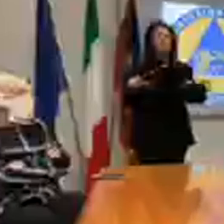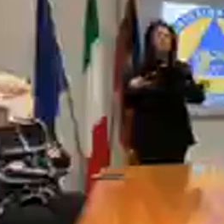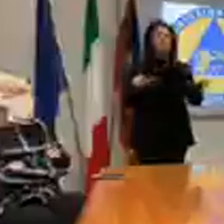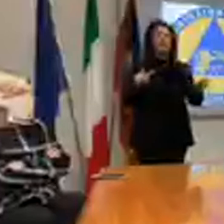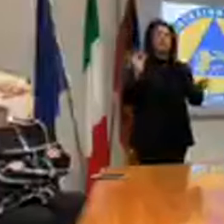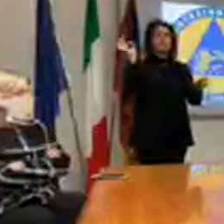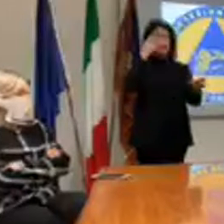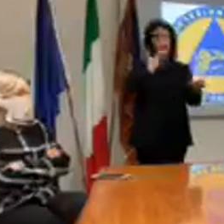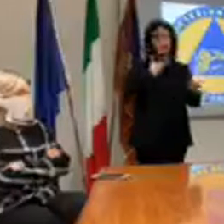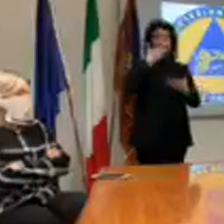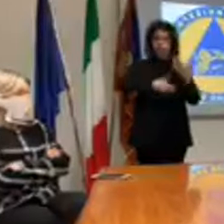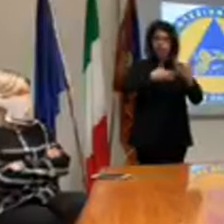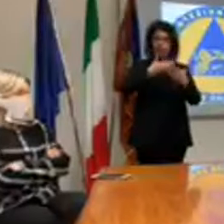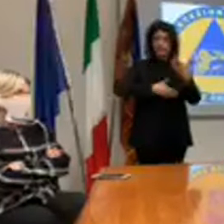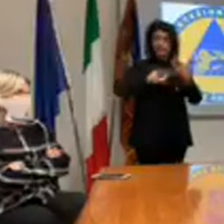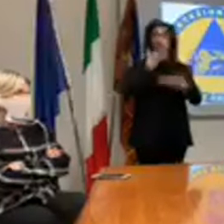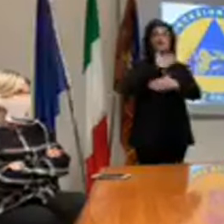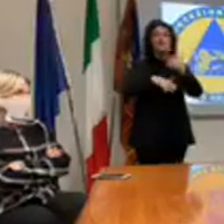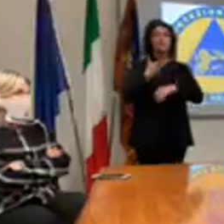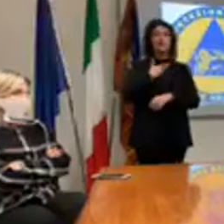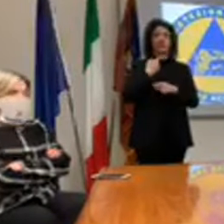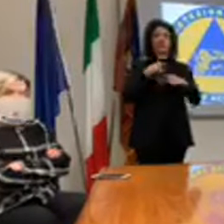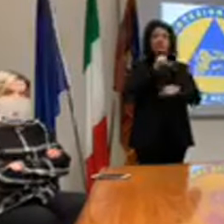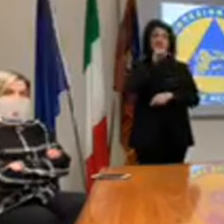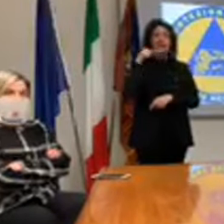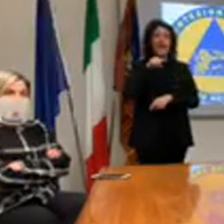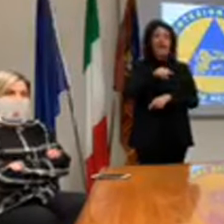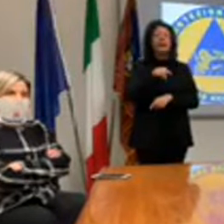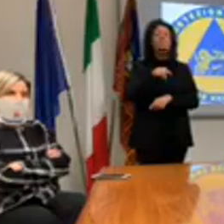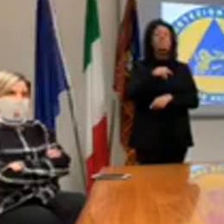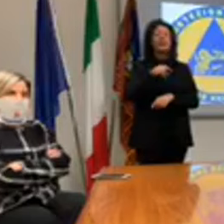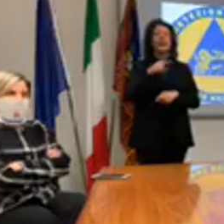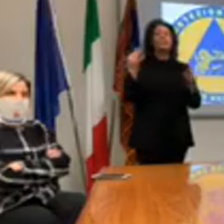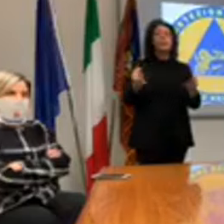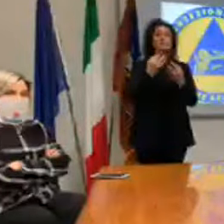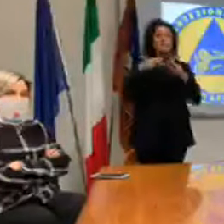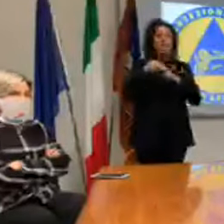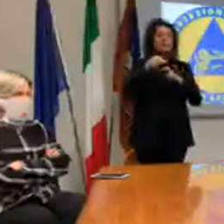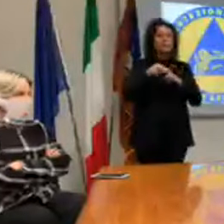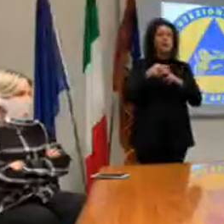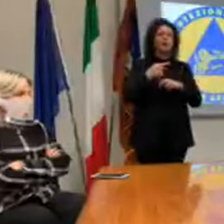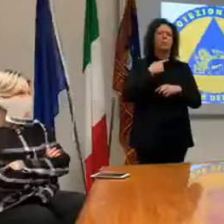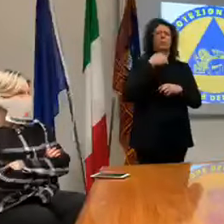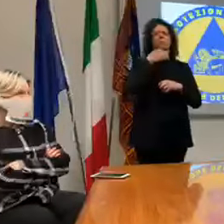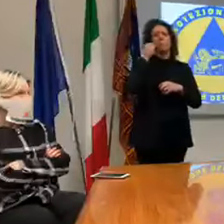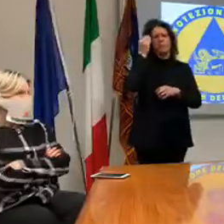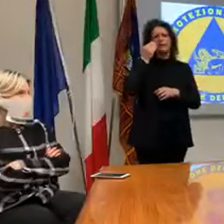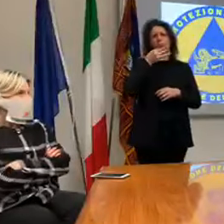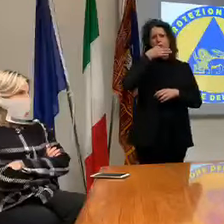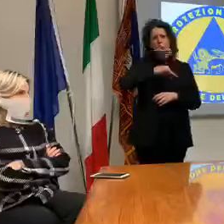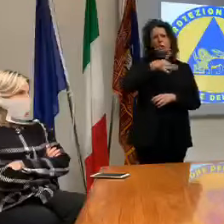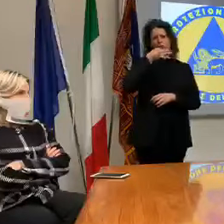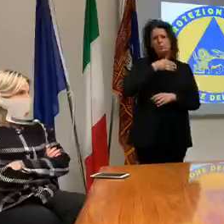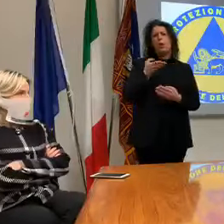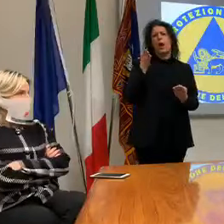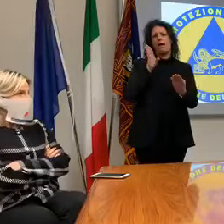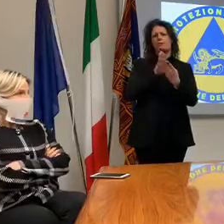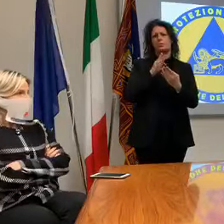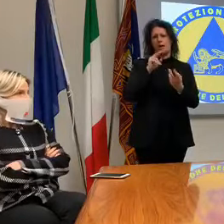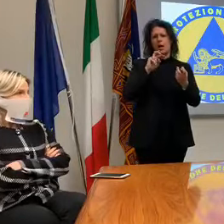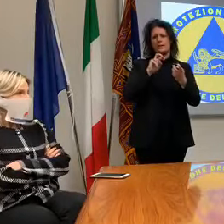disabilità che ha bisogno di questo, per carità, cioè io penso che si possa assolutamente venire incontro alle famiglie. Di certo io passeggiate non ne